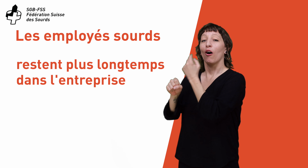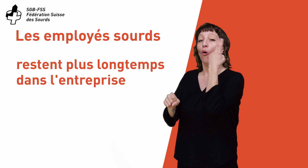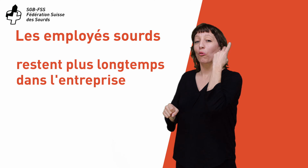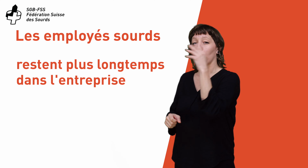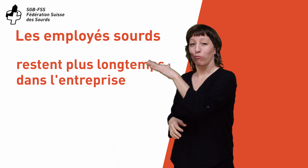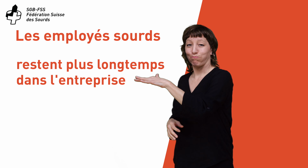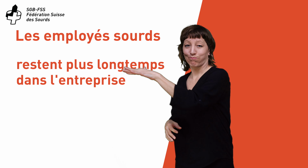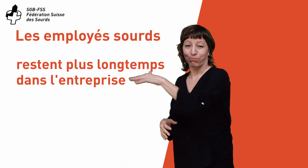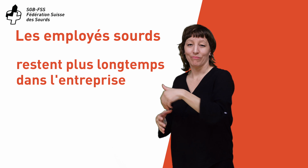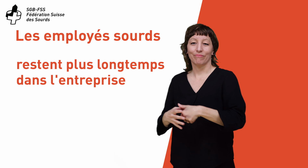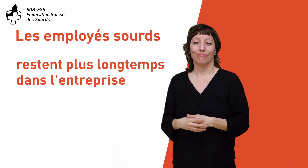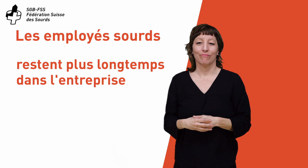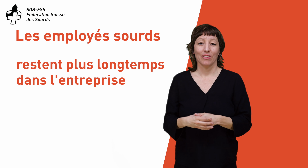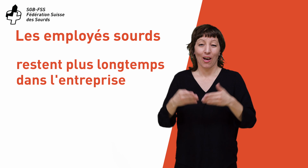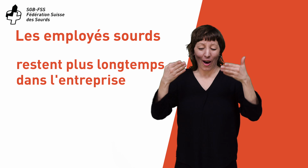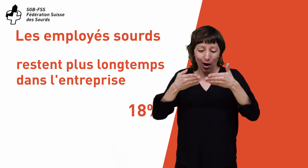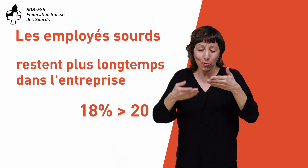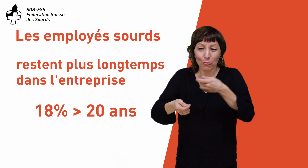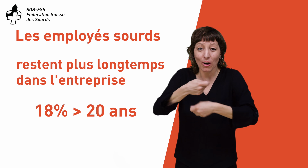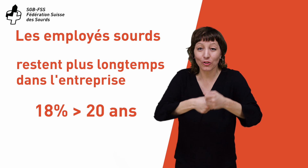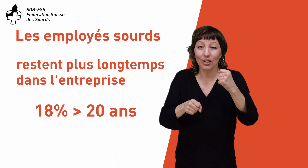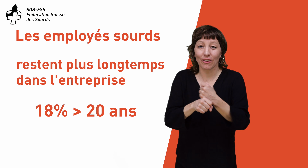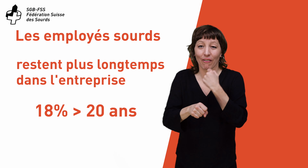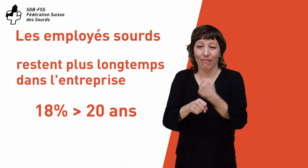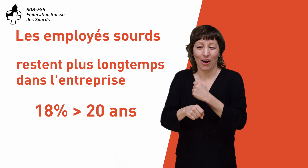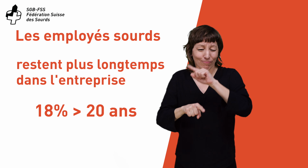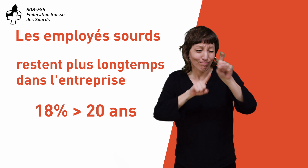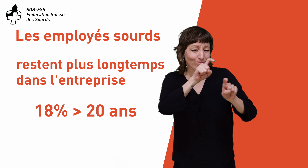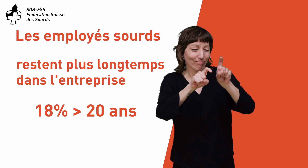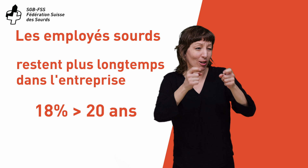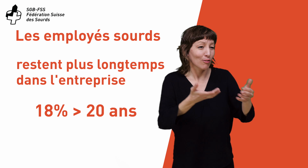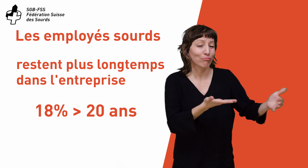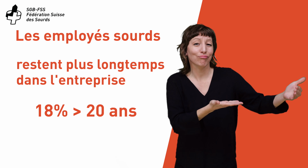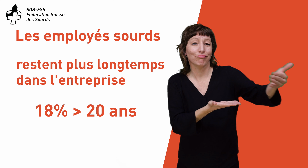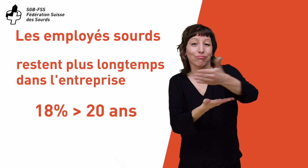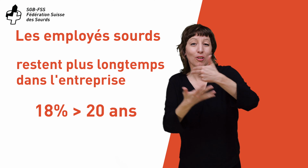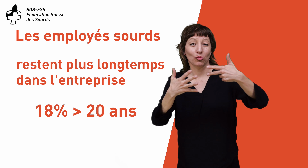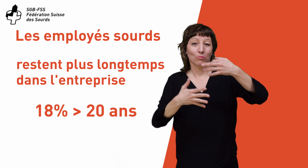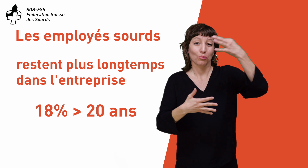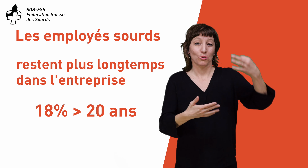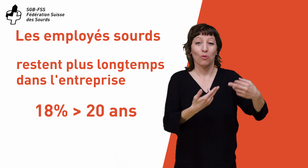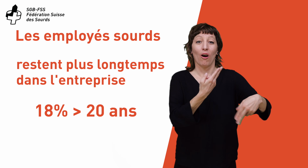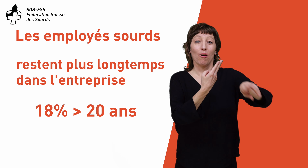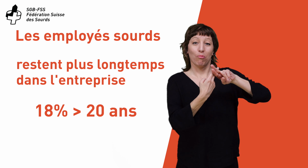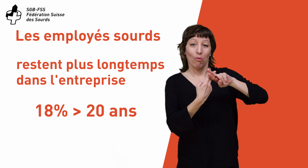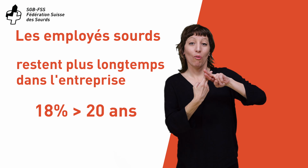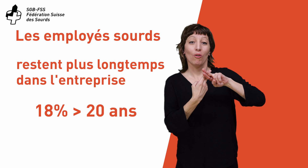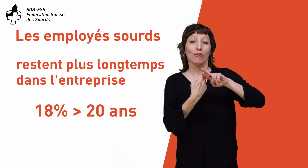employés entendants. 18% des personnes interrogées dans le cadre de l'étude sur le marché du travail